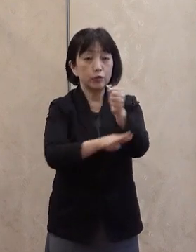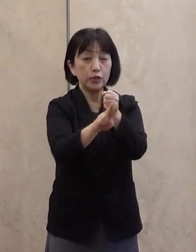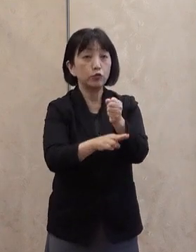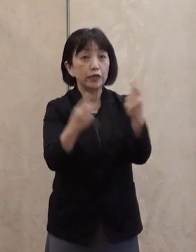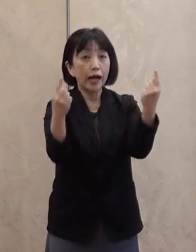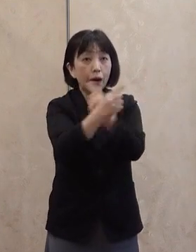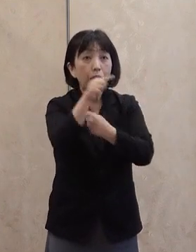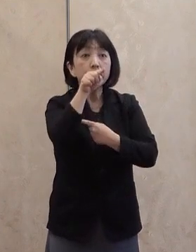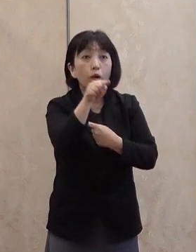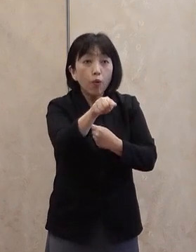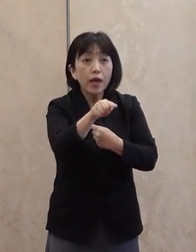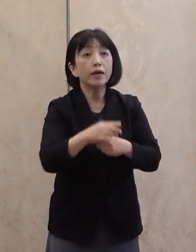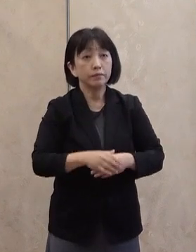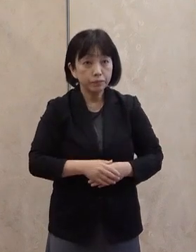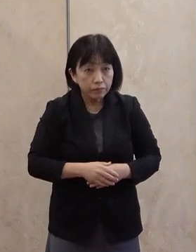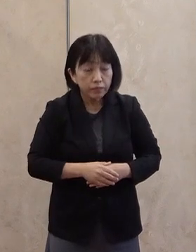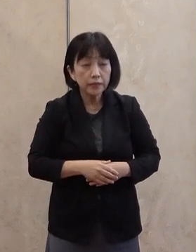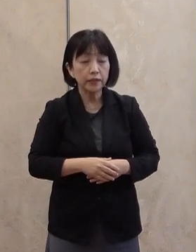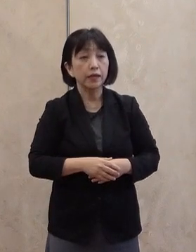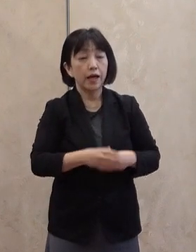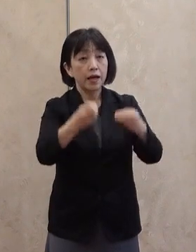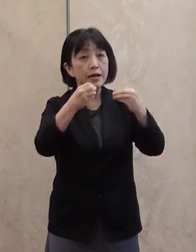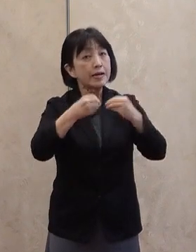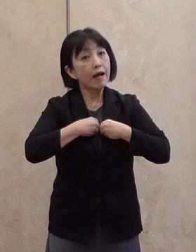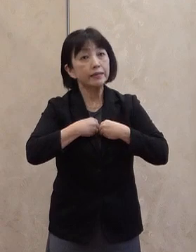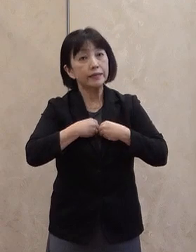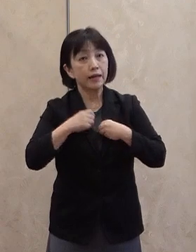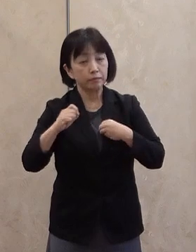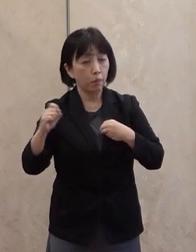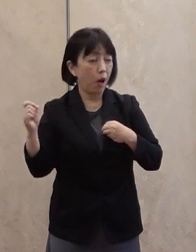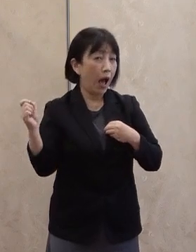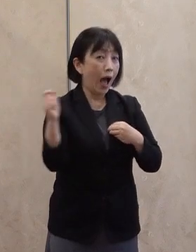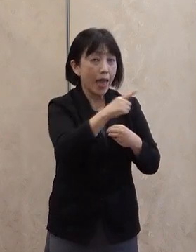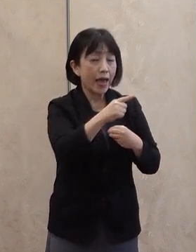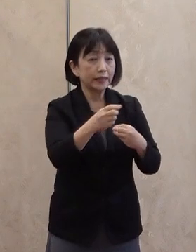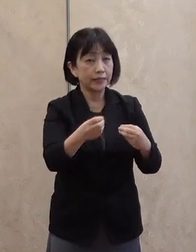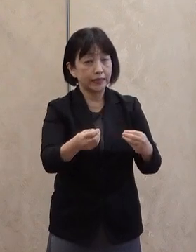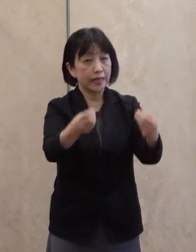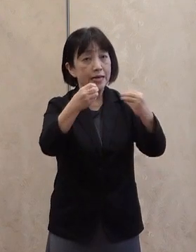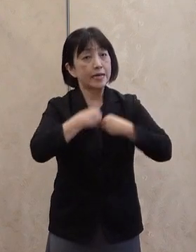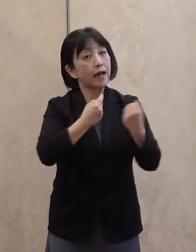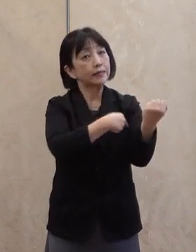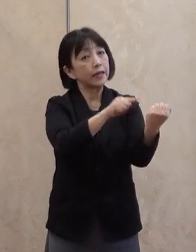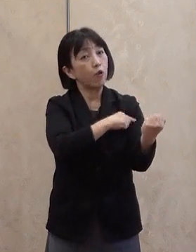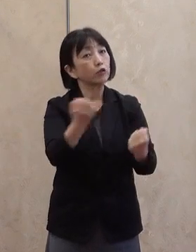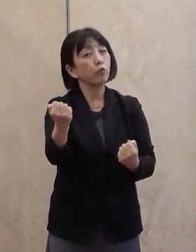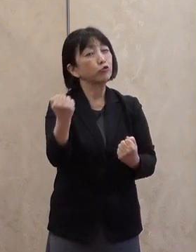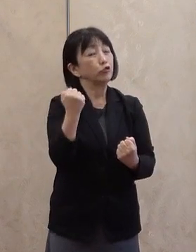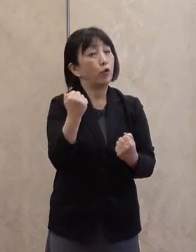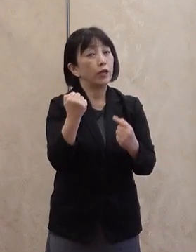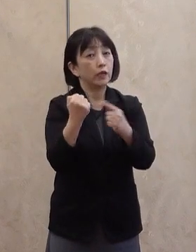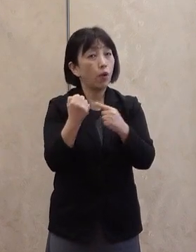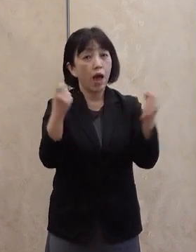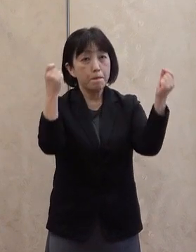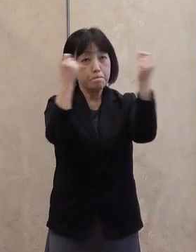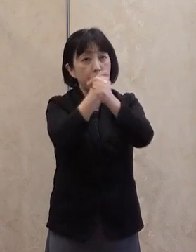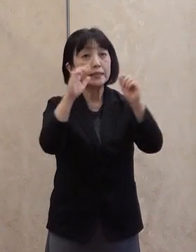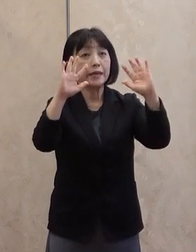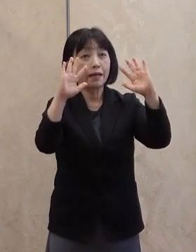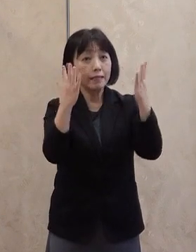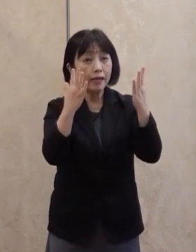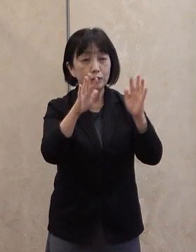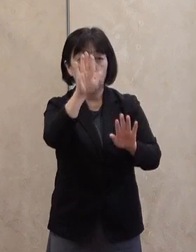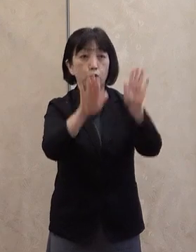その感染のスピードが速く、感染力が高いというのはほぼ間違いないという状